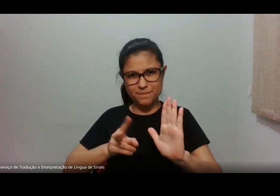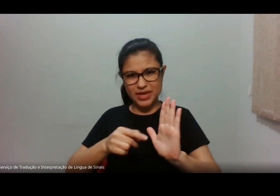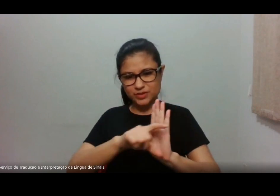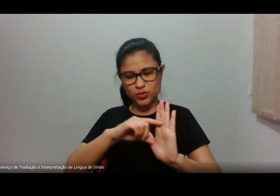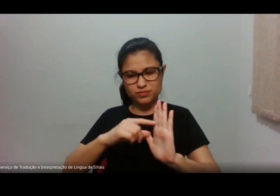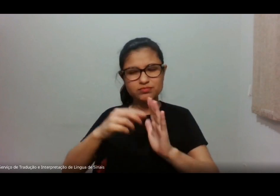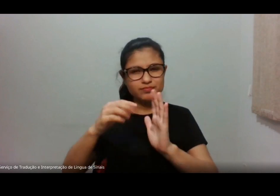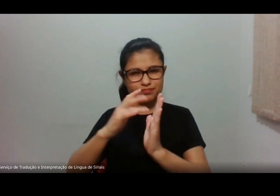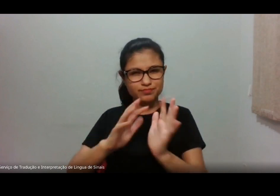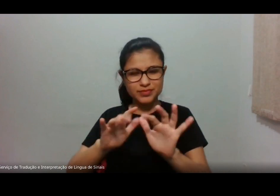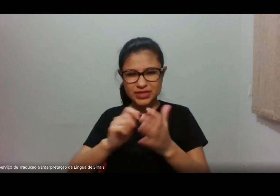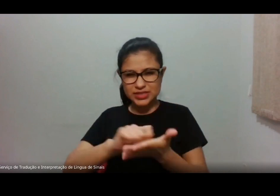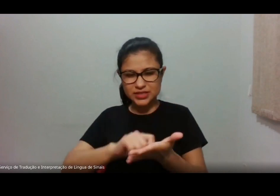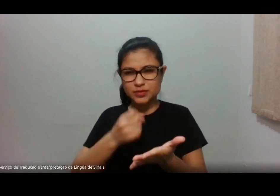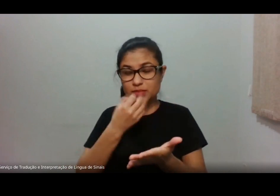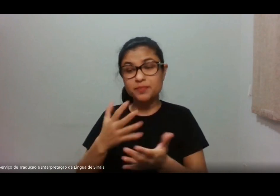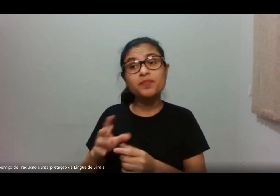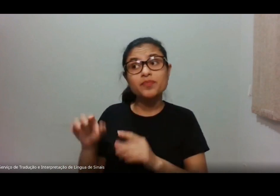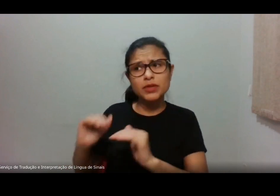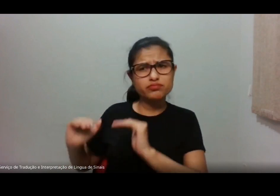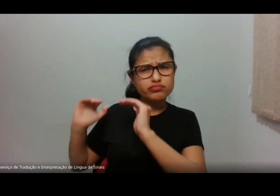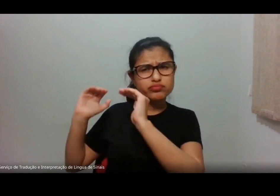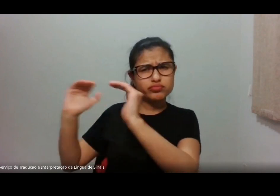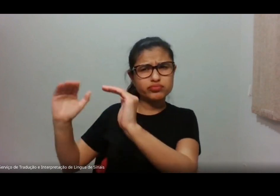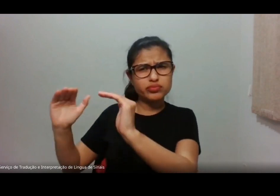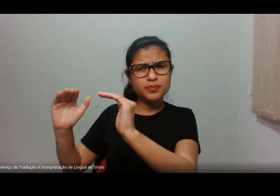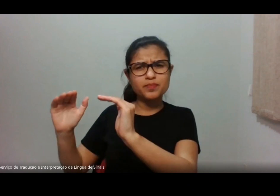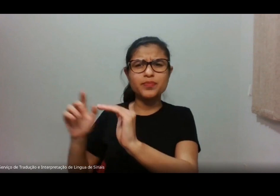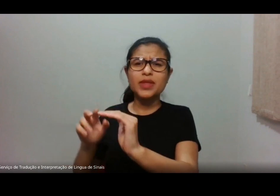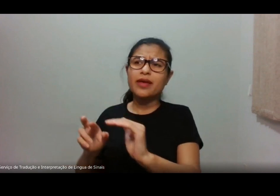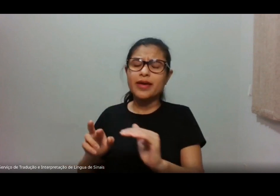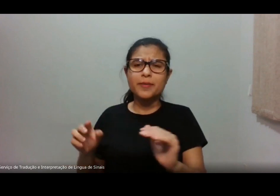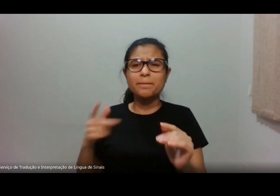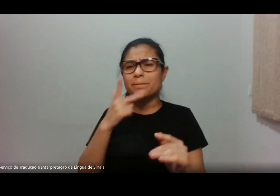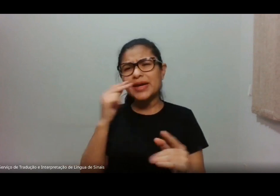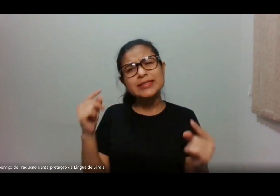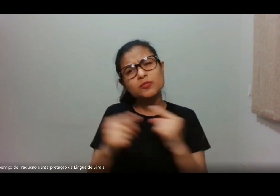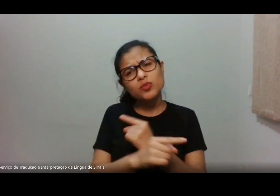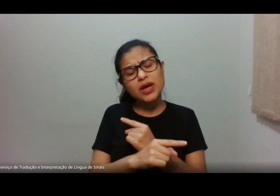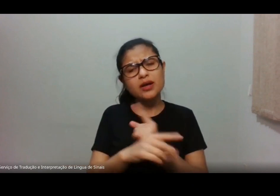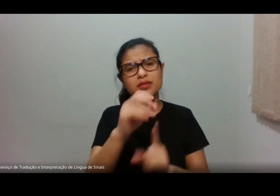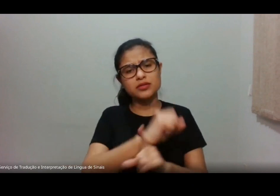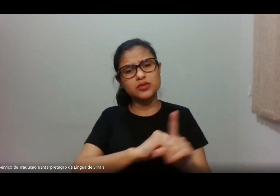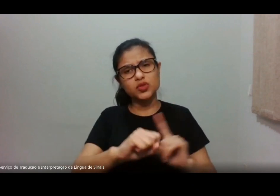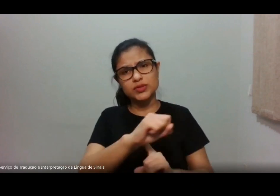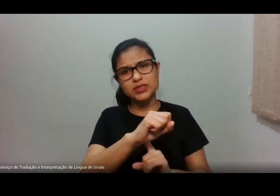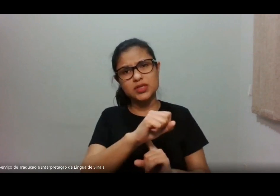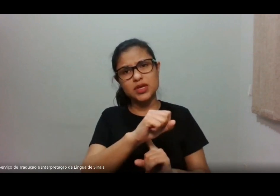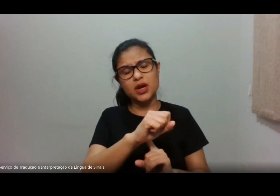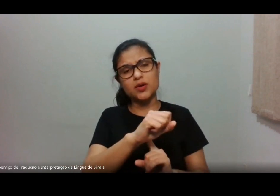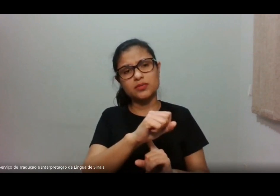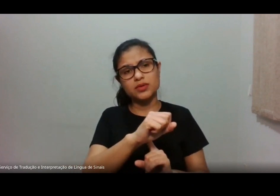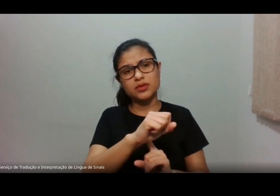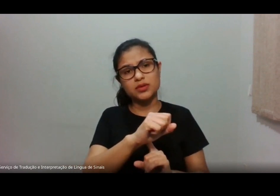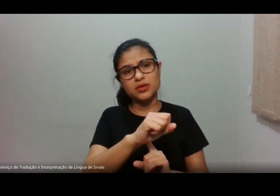escrevia muito bem, né? Ela perde sua positividade diante do realista distância social. Para um sociólogo